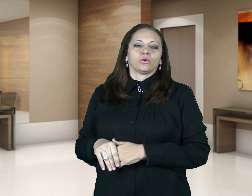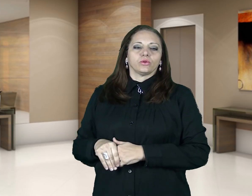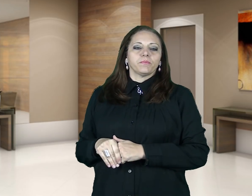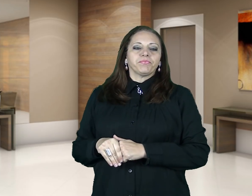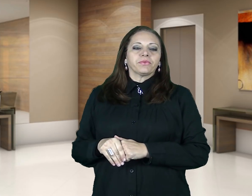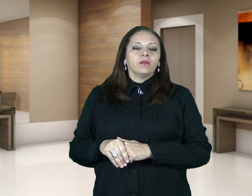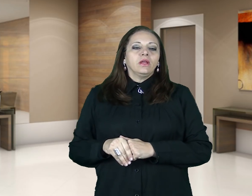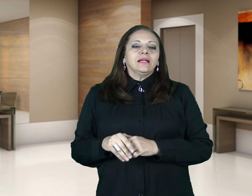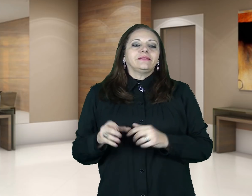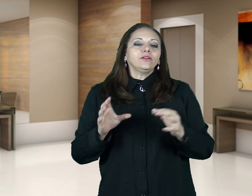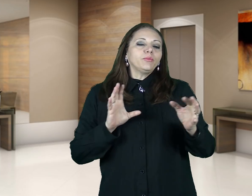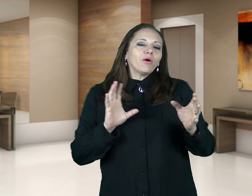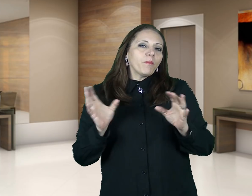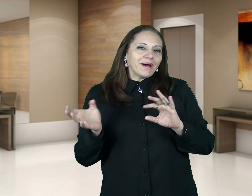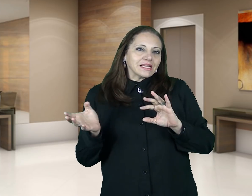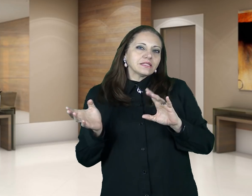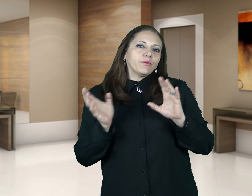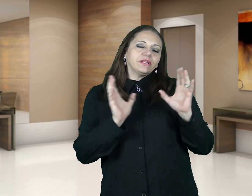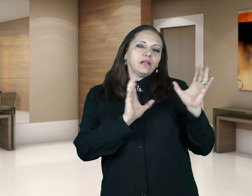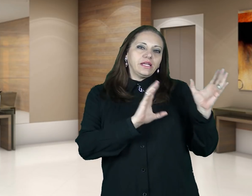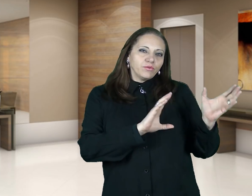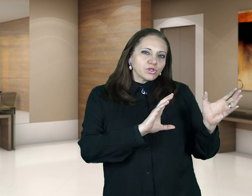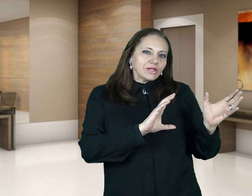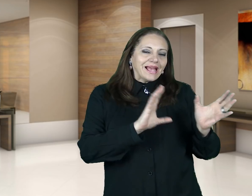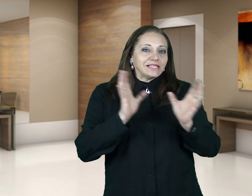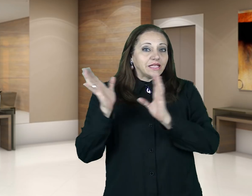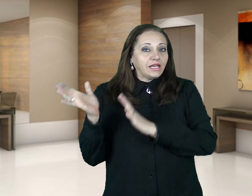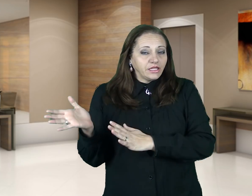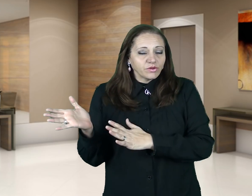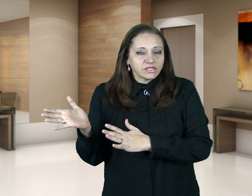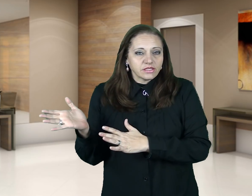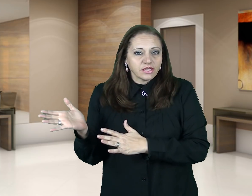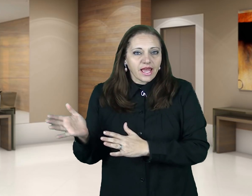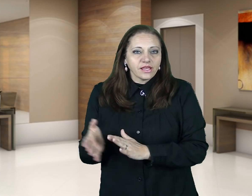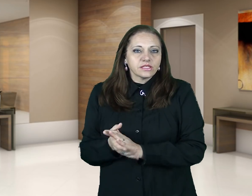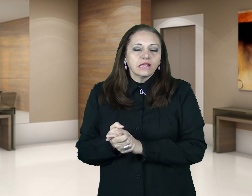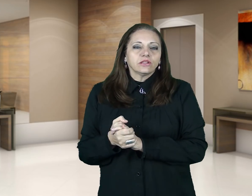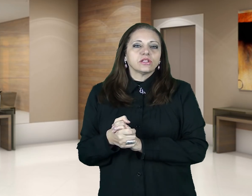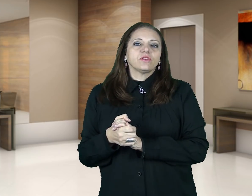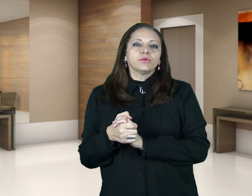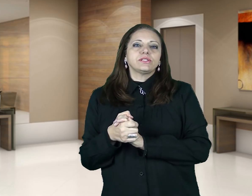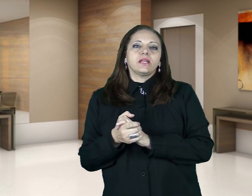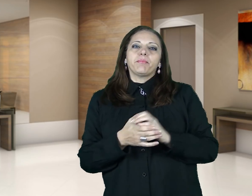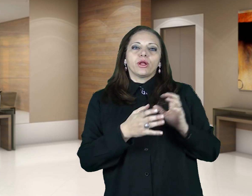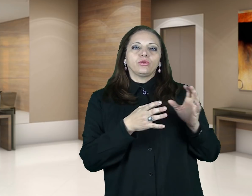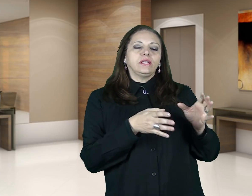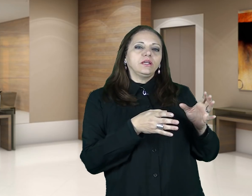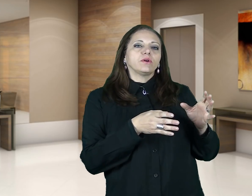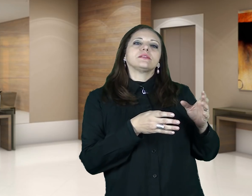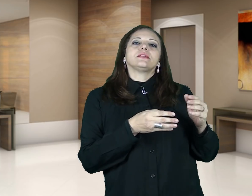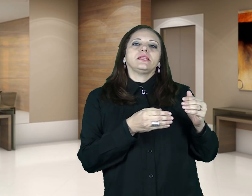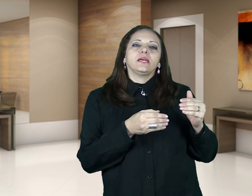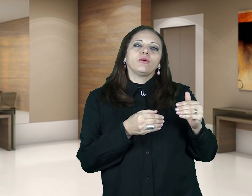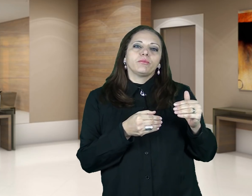todo. Tendo uma comparação entre línguas orais e línguas de sinais, nós vamos ter a protolíngua, que seria